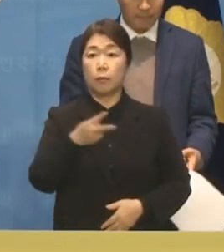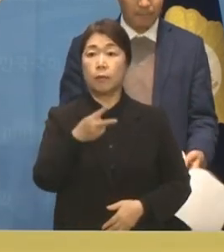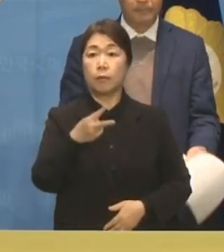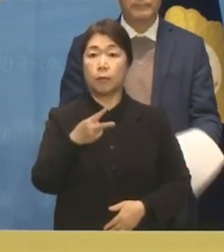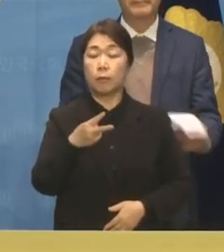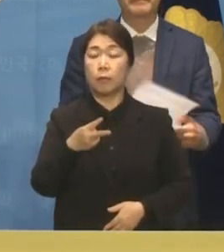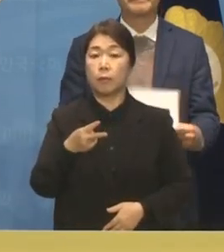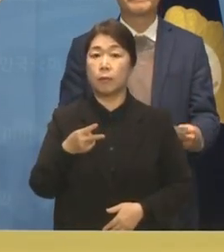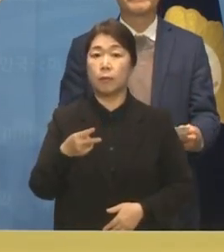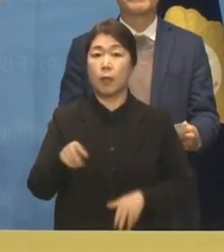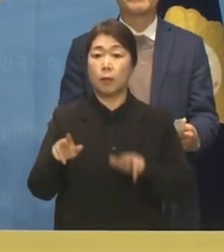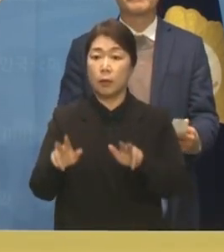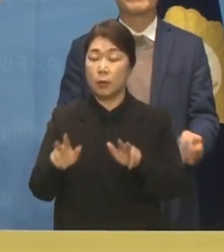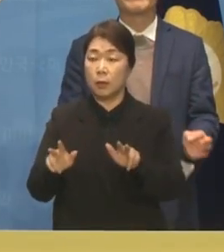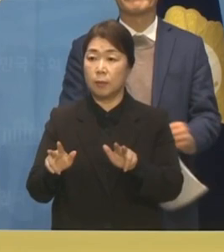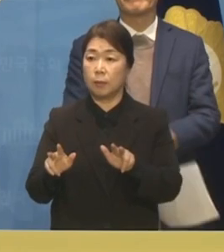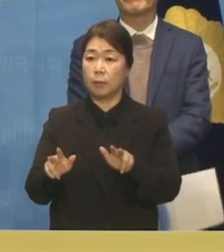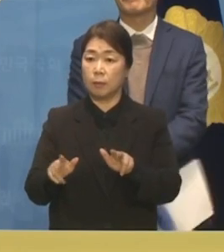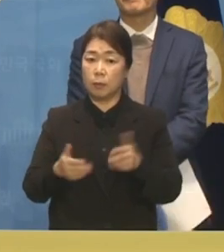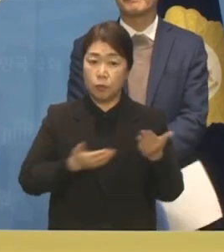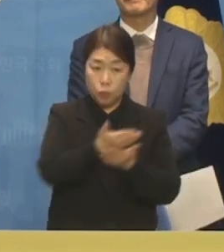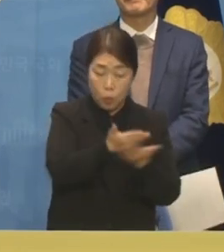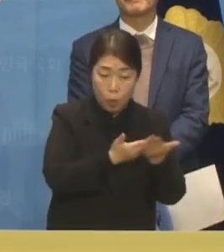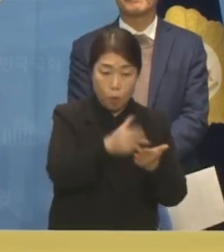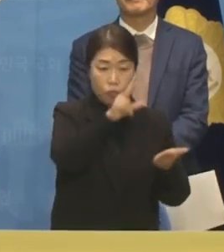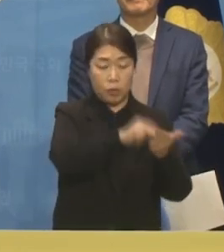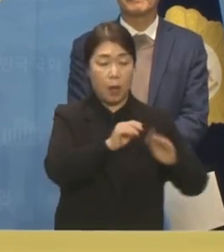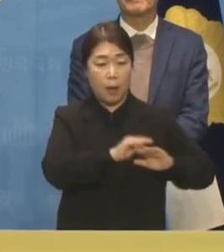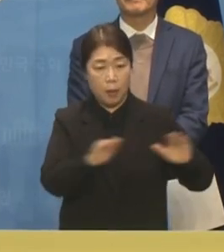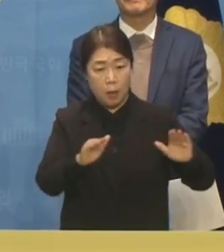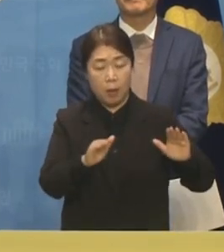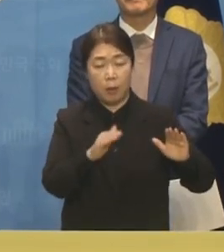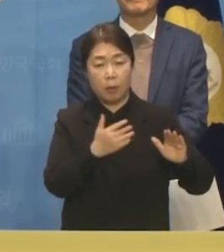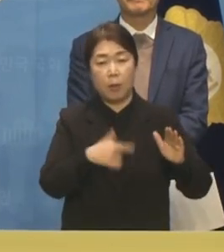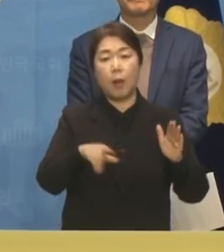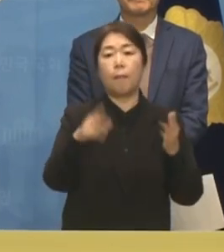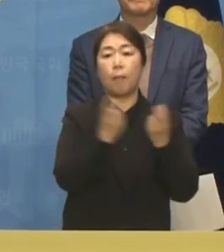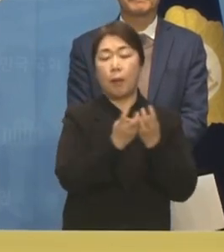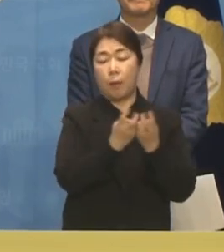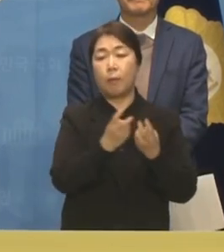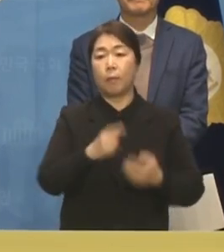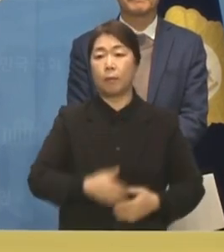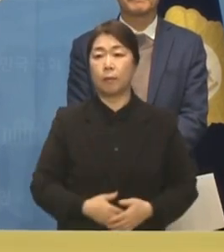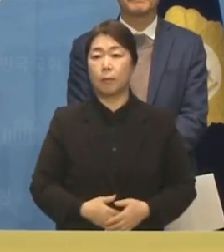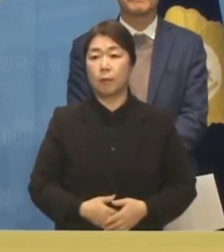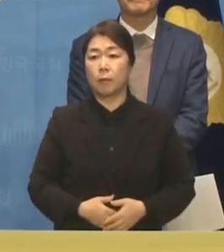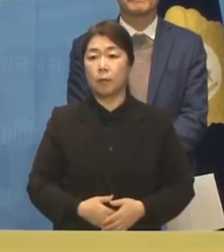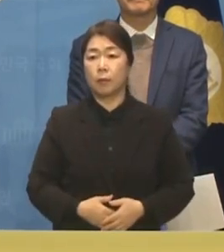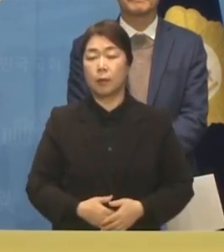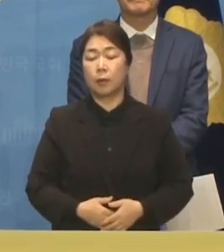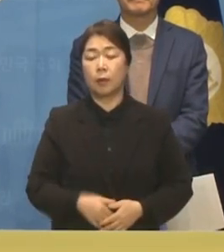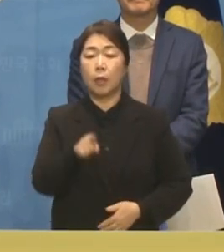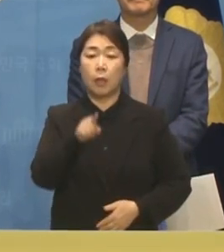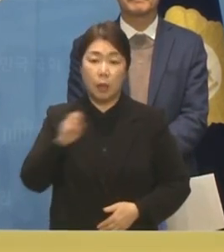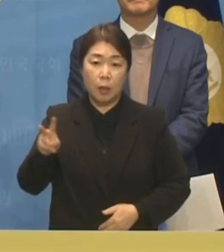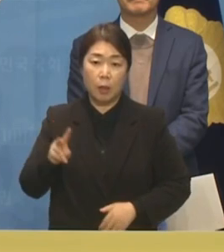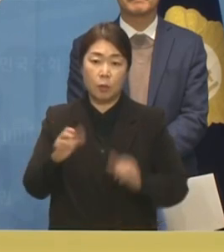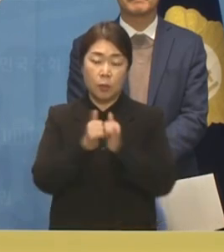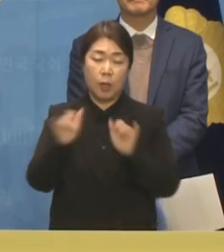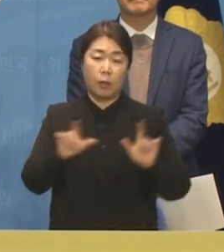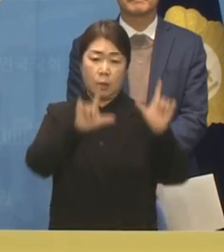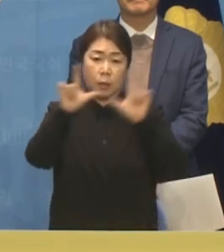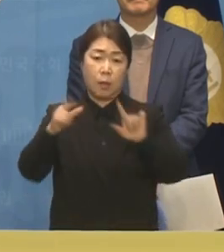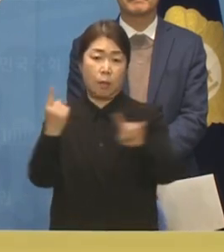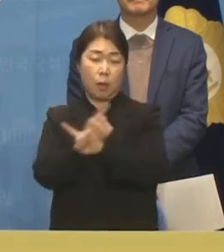무엇보다도 이 현재의 유통 문제를 혁신적인 방법으로 해결해서 우리 국민의 삶을 바꿀 수